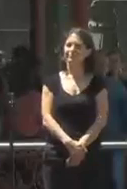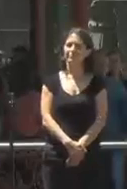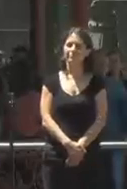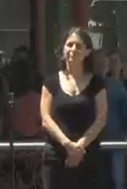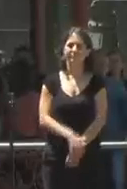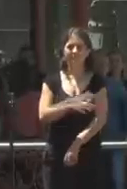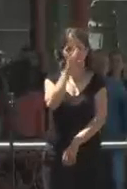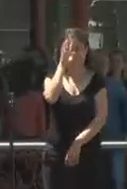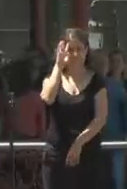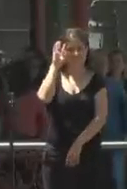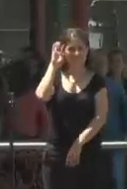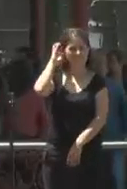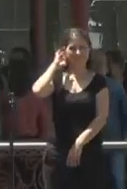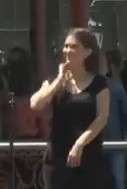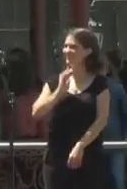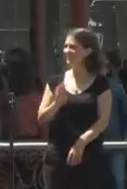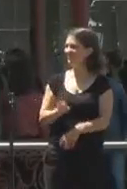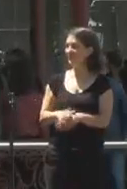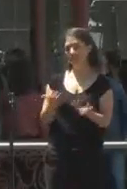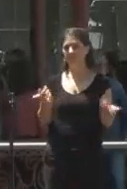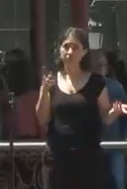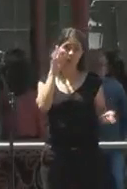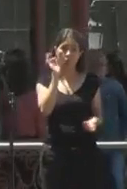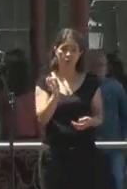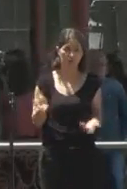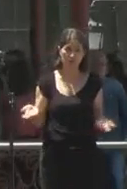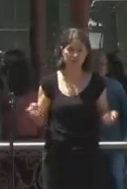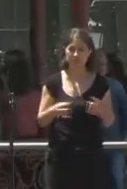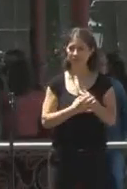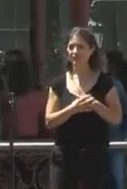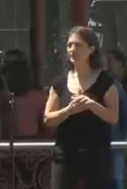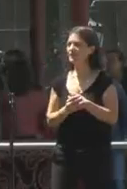puede. Pero es de sentido común en realidad.